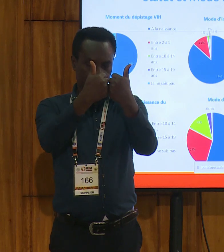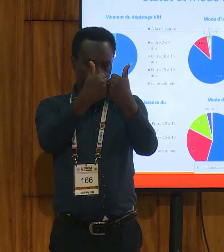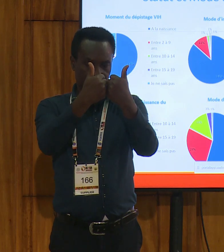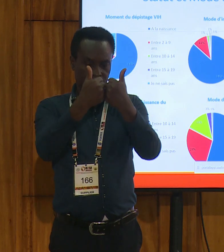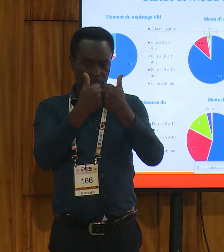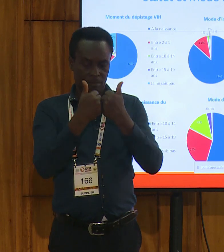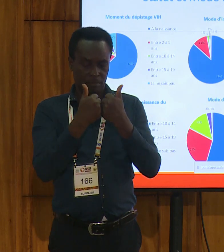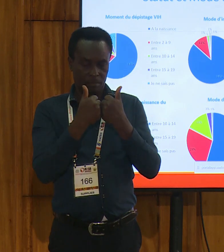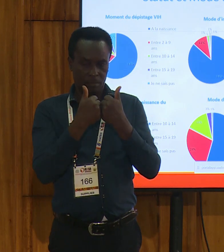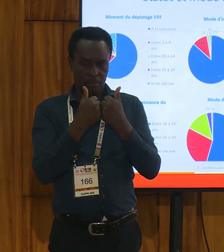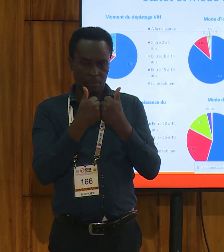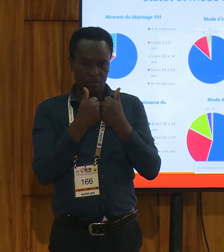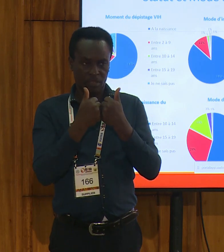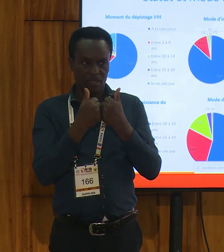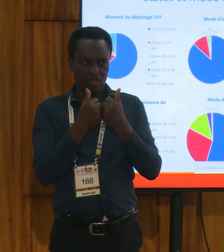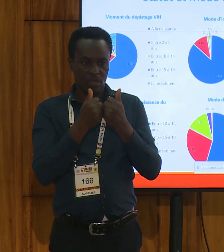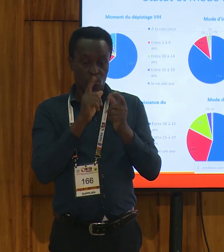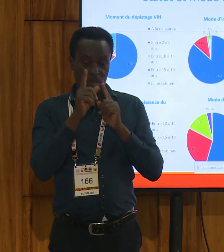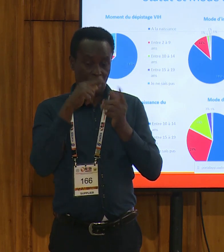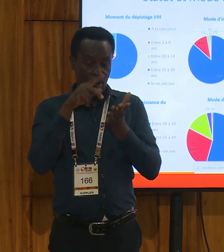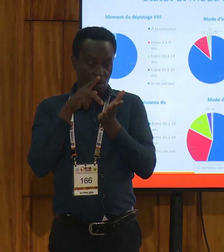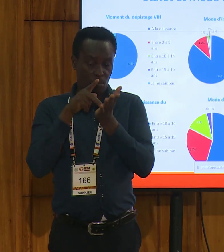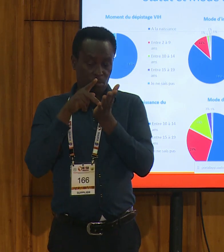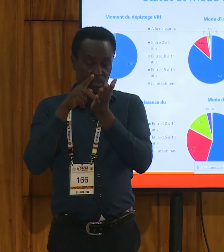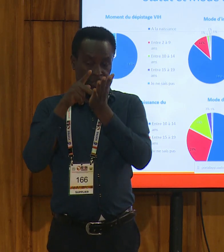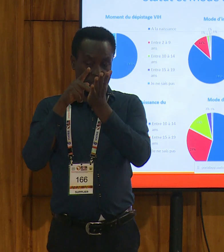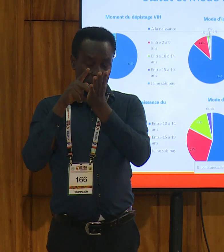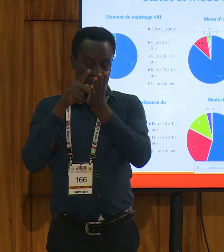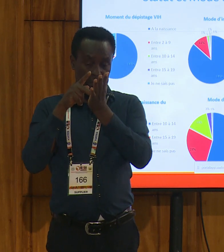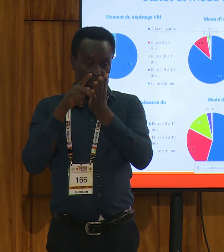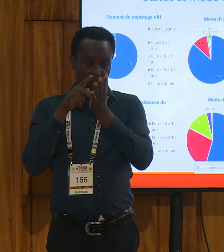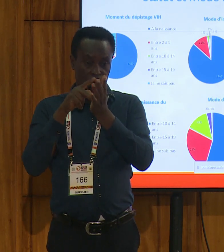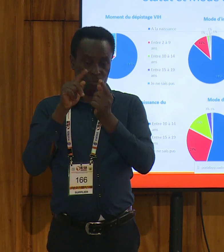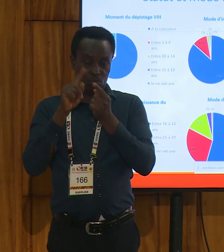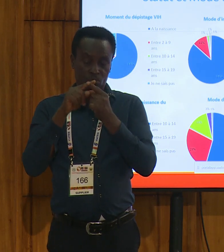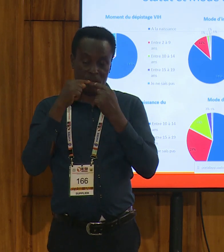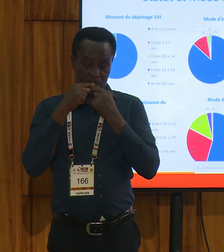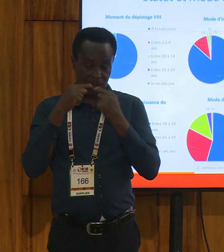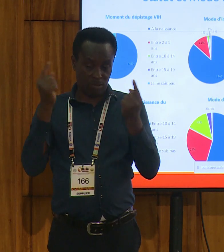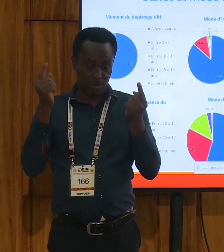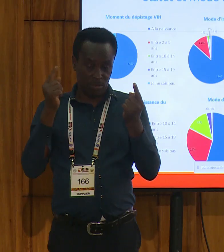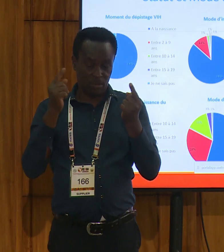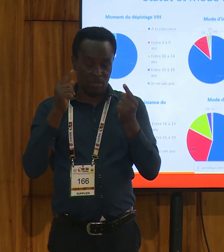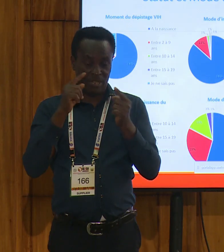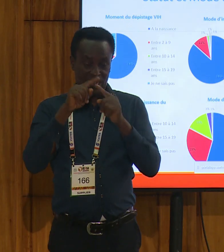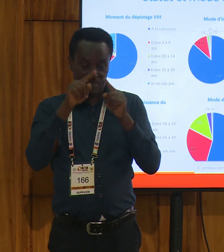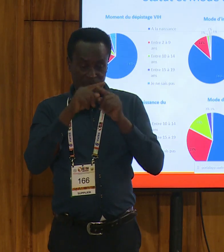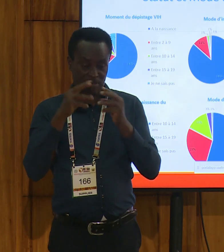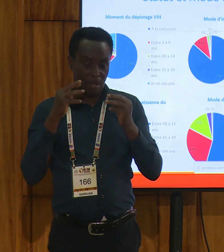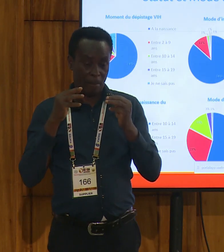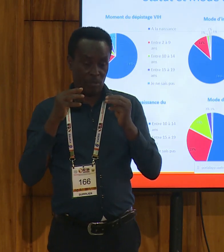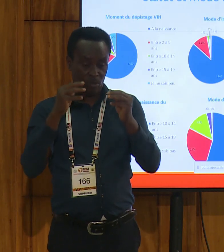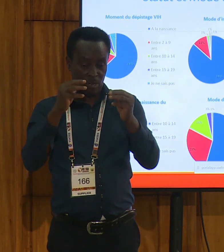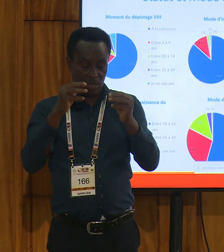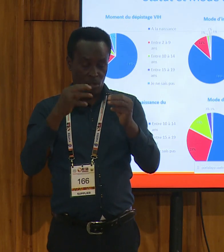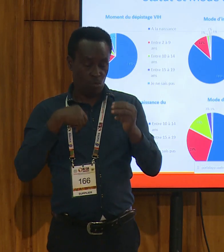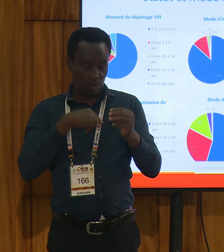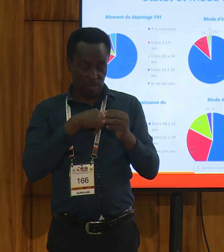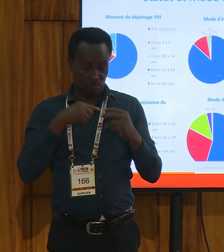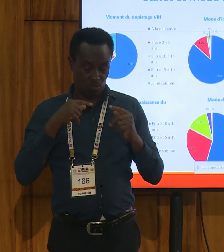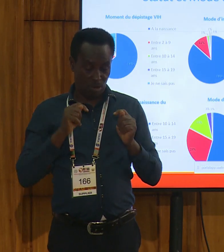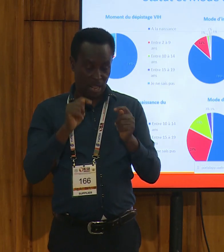En 4e position, nous avions, comme le mot d'annonce du statut sérologique, nous notons que la